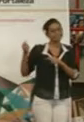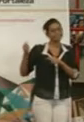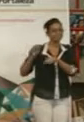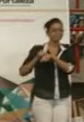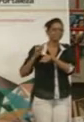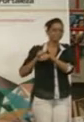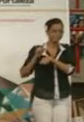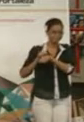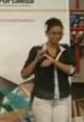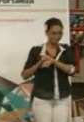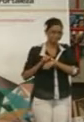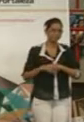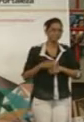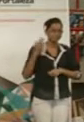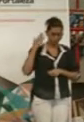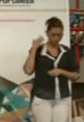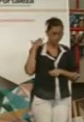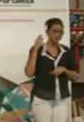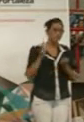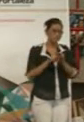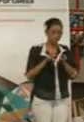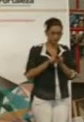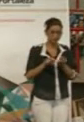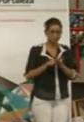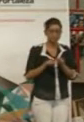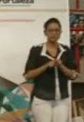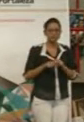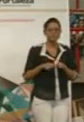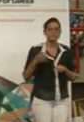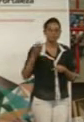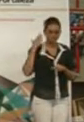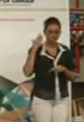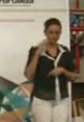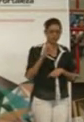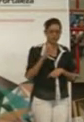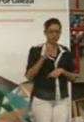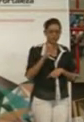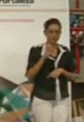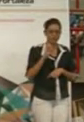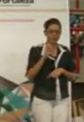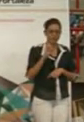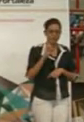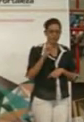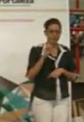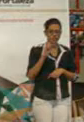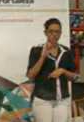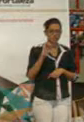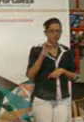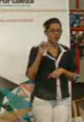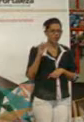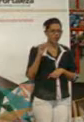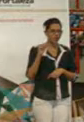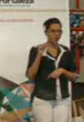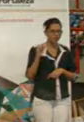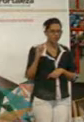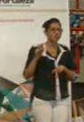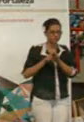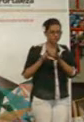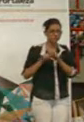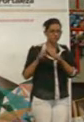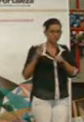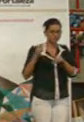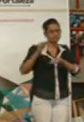um sinal da crise europeia. E essa crise econômica europeia, ela provoca a xenofobia, o racismo,